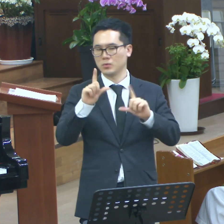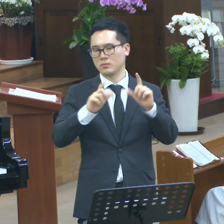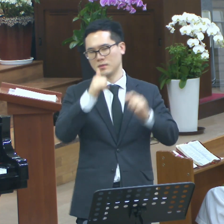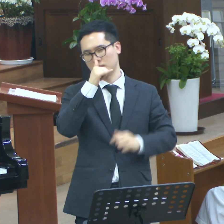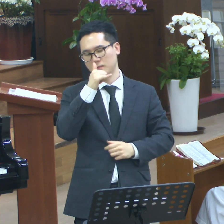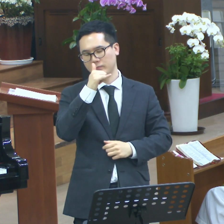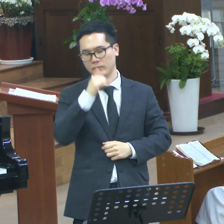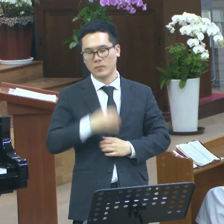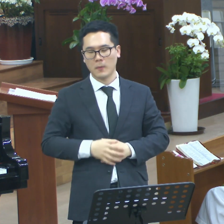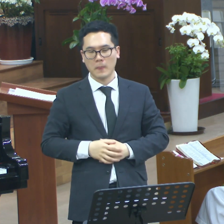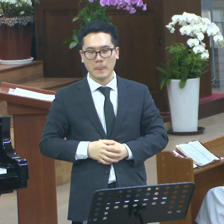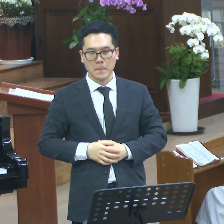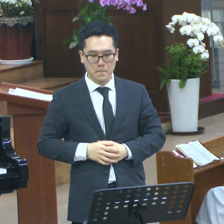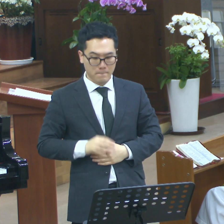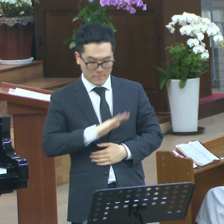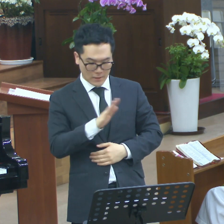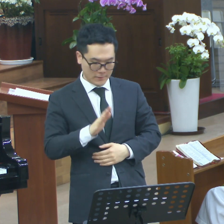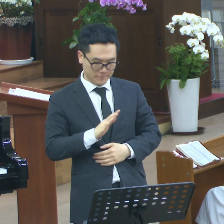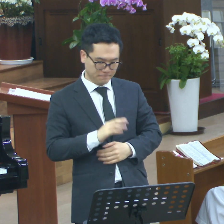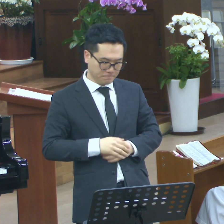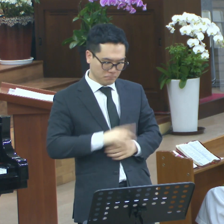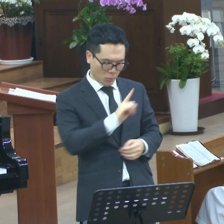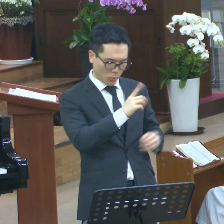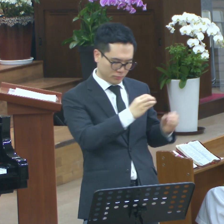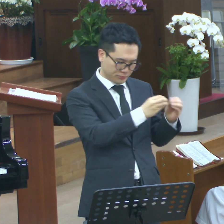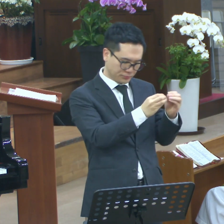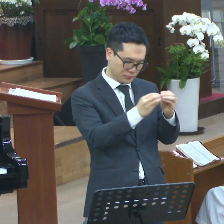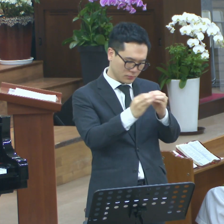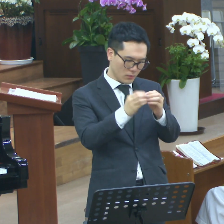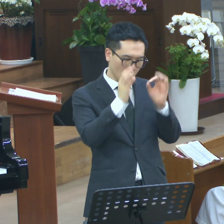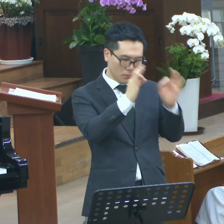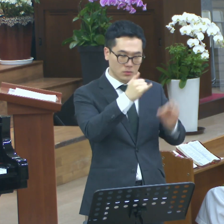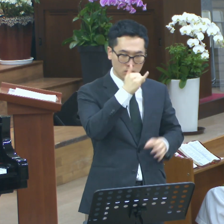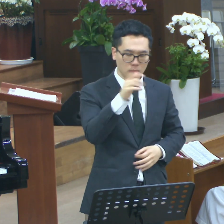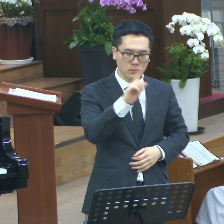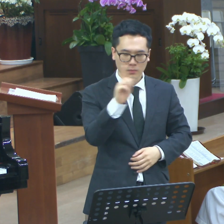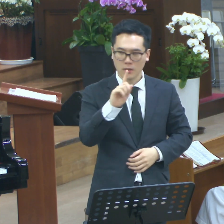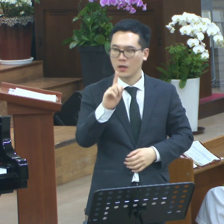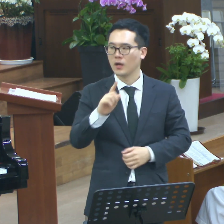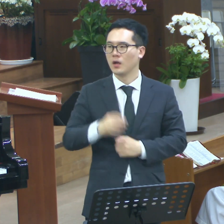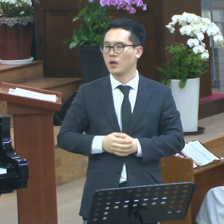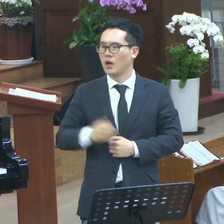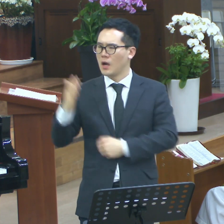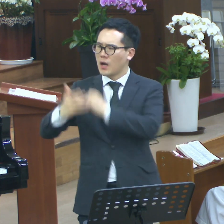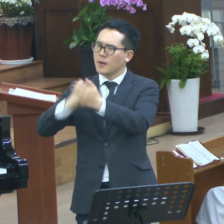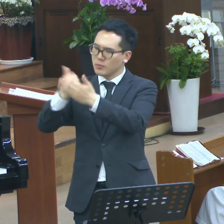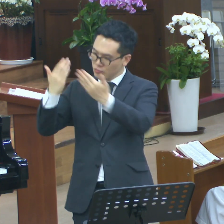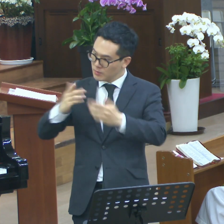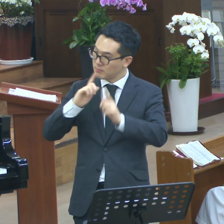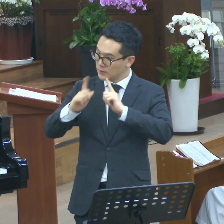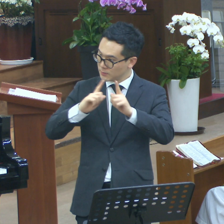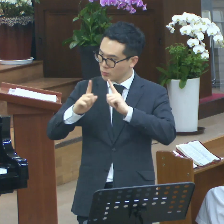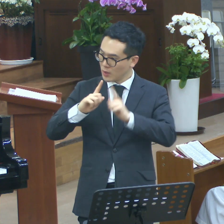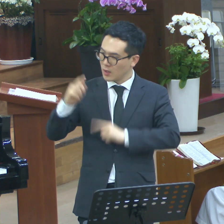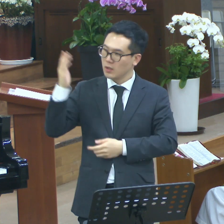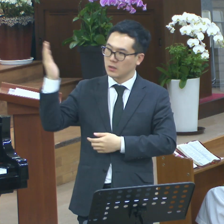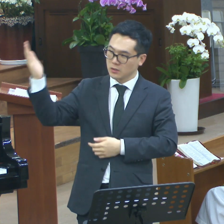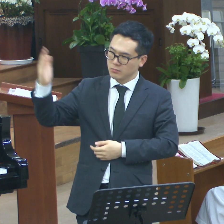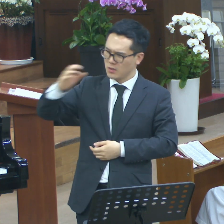어려운 중에도 하나님을 바라보는 신앙인에게 하나님이 주신 말씀과 그분의 선한 의지에 대해 지속적인 묵상을 하는 것